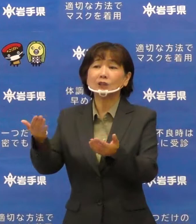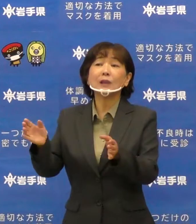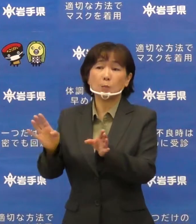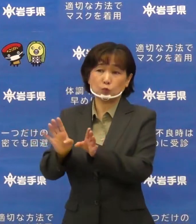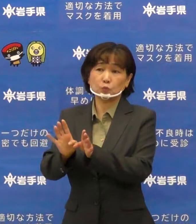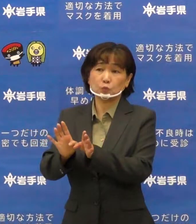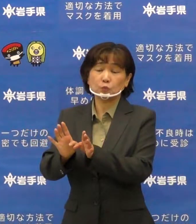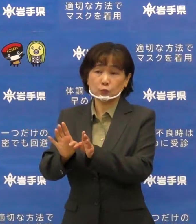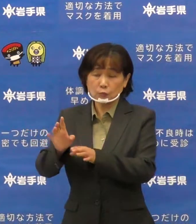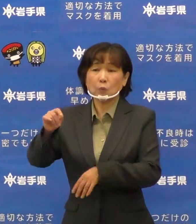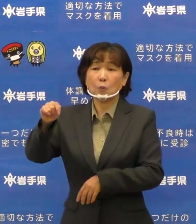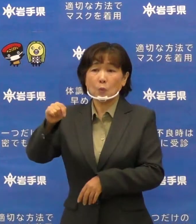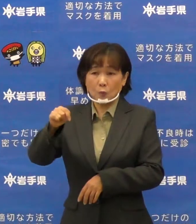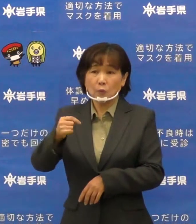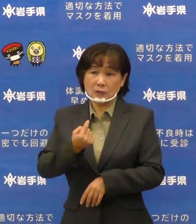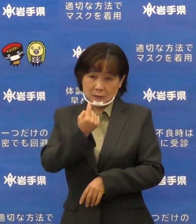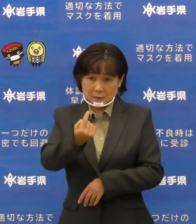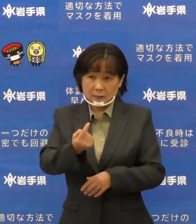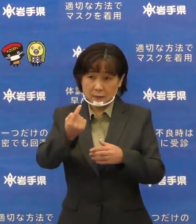その中で佐野さんが